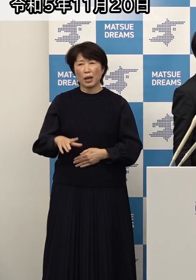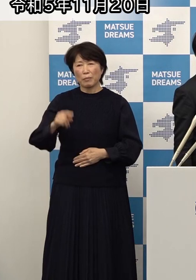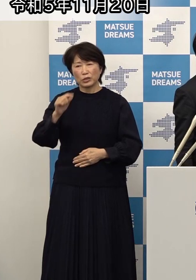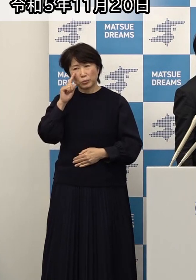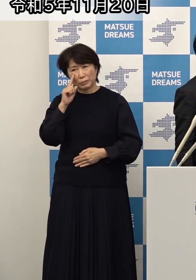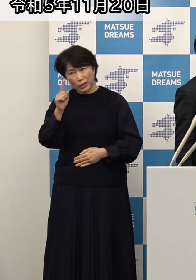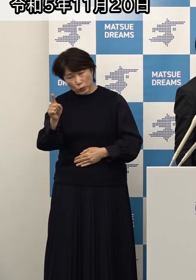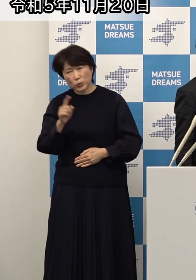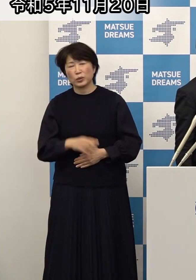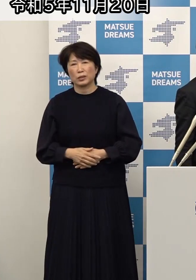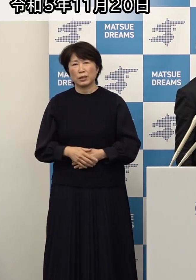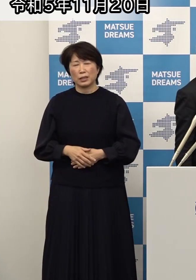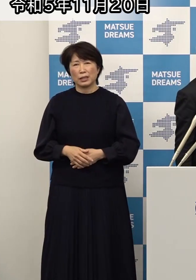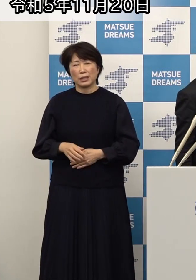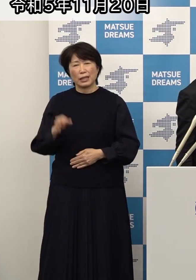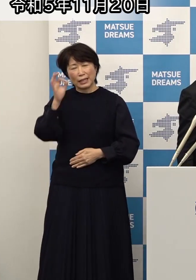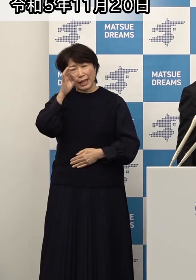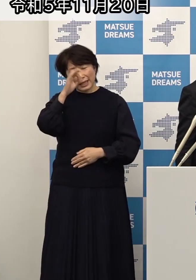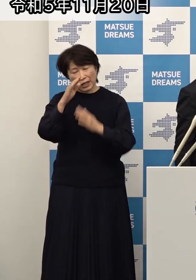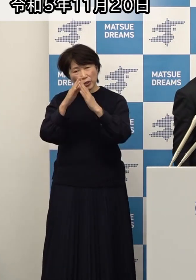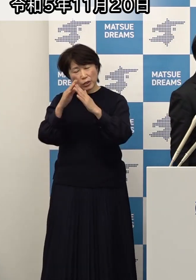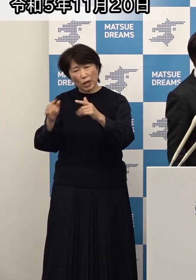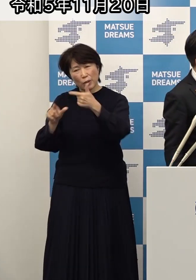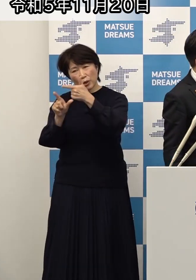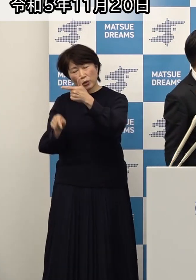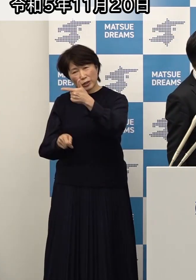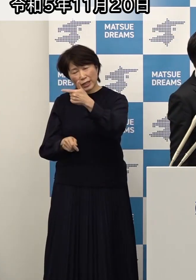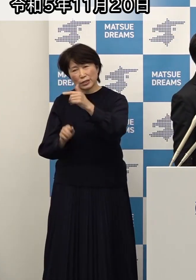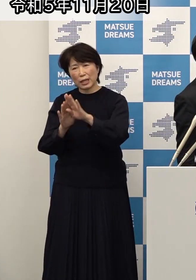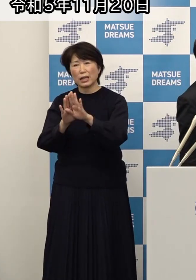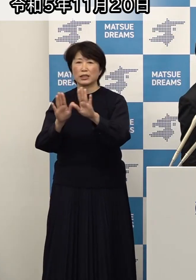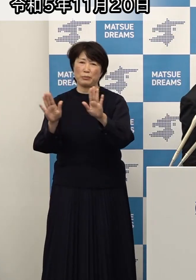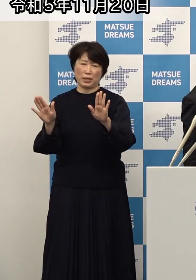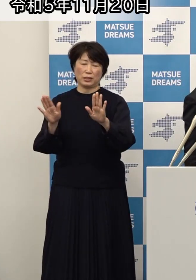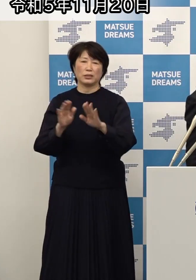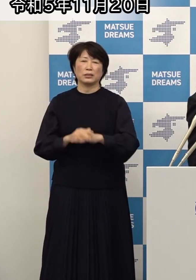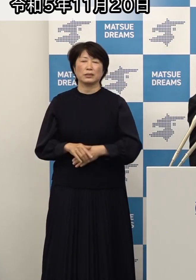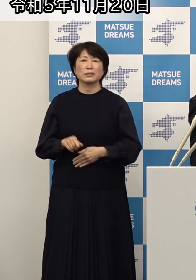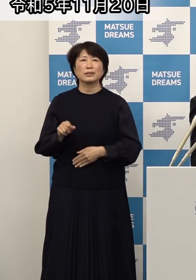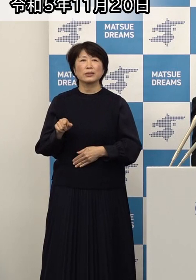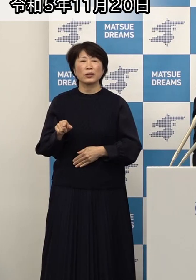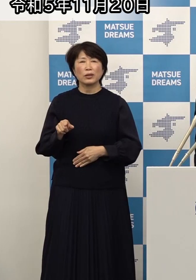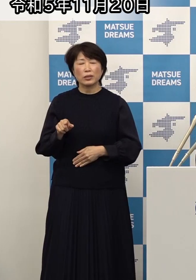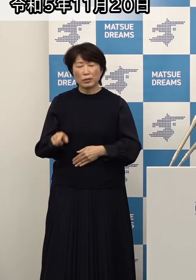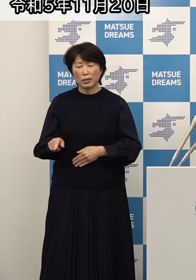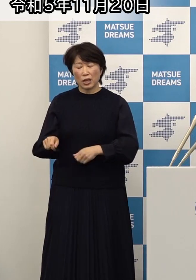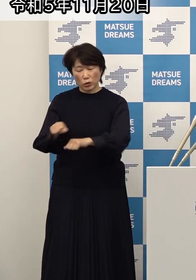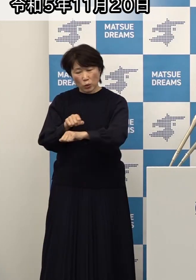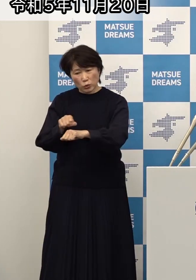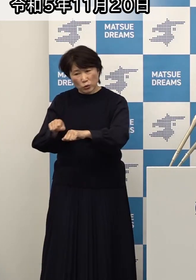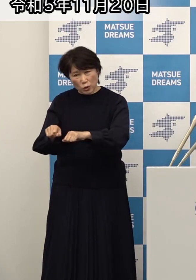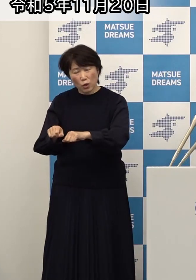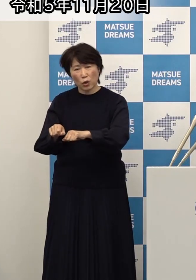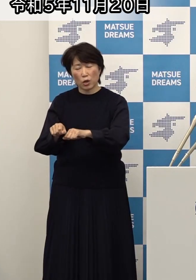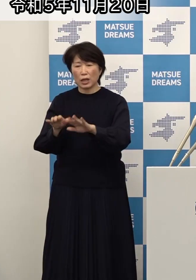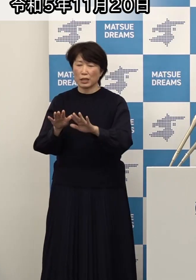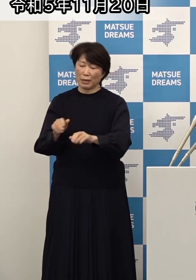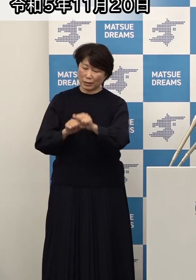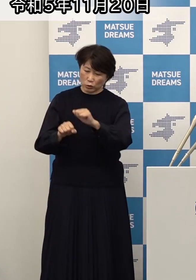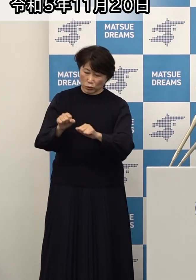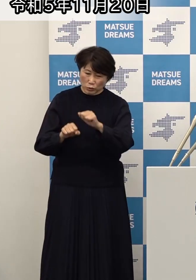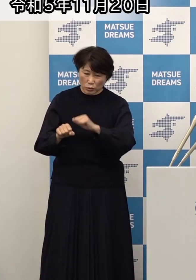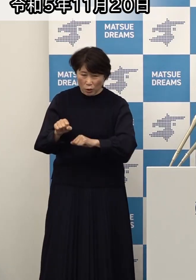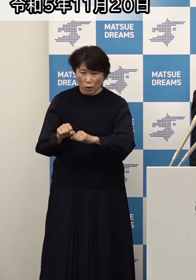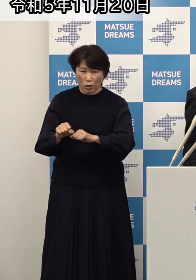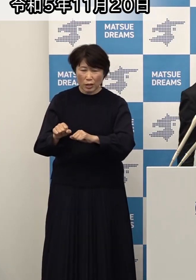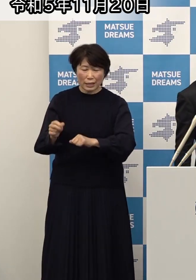ということで見学会は6月から実施いたしております。見学に合わせてですね新庁舎の特徴、現在取り組んでいる第二